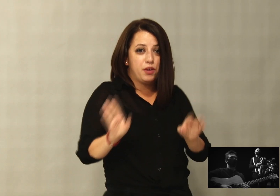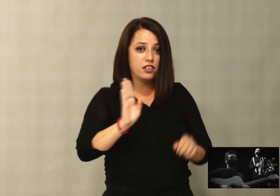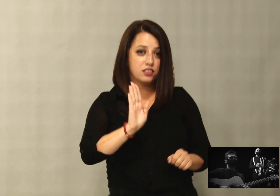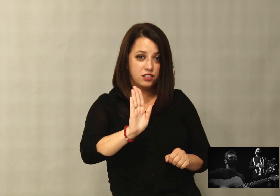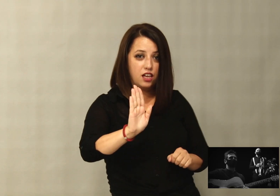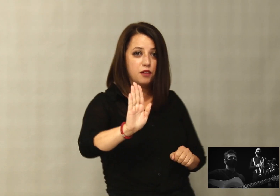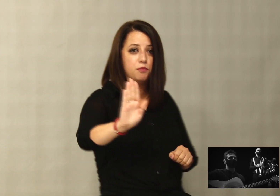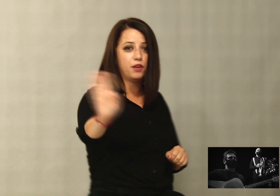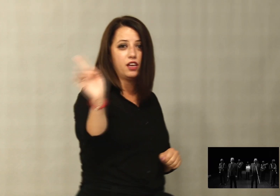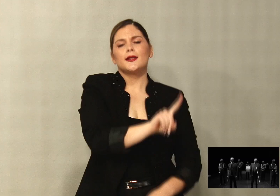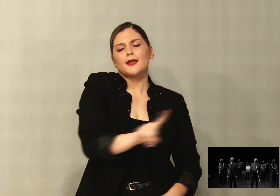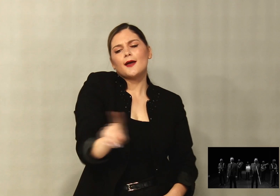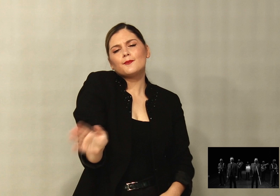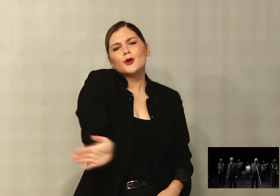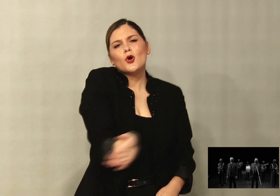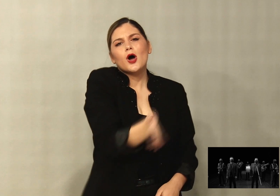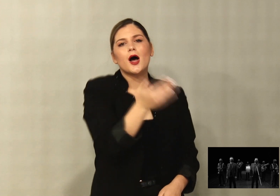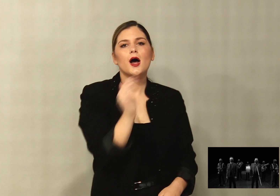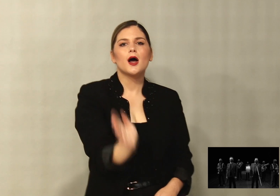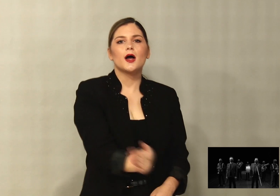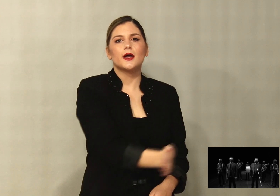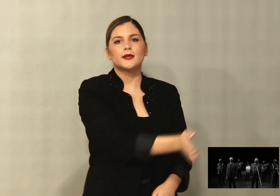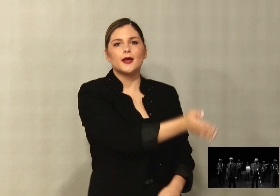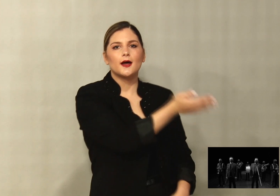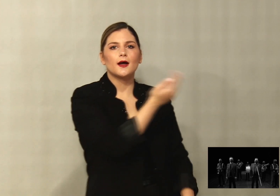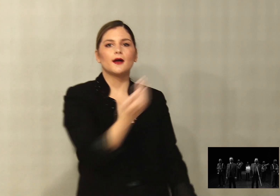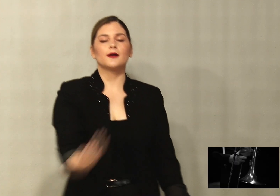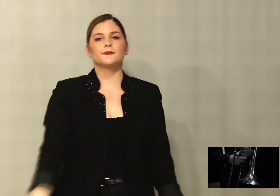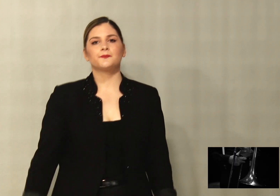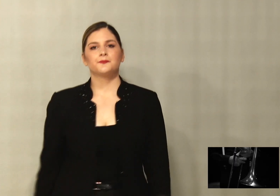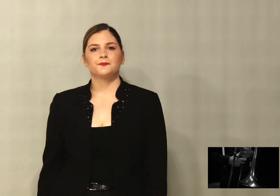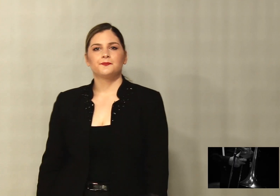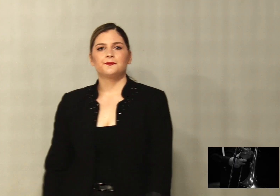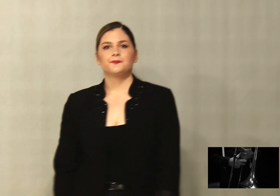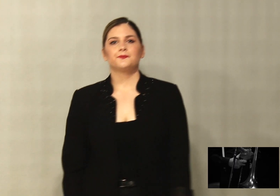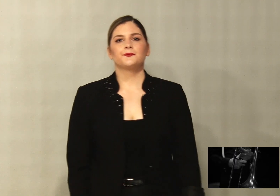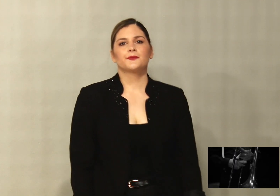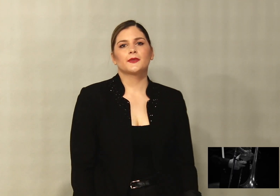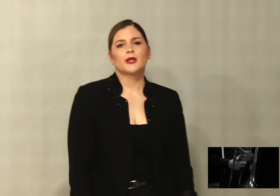Noćta bez tebe ne provađa,